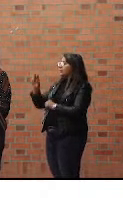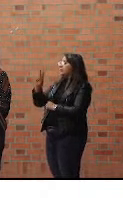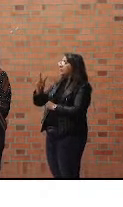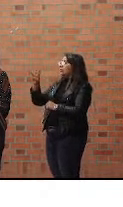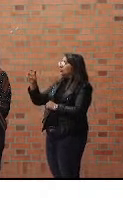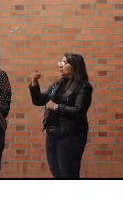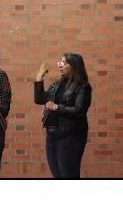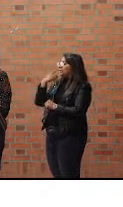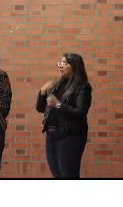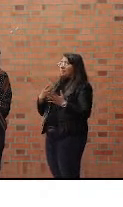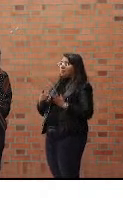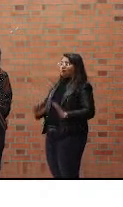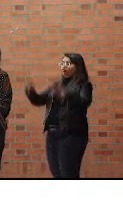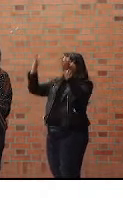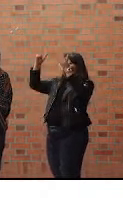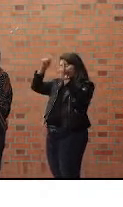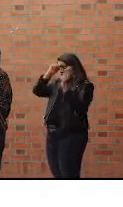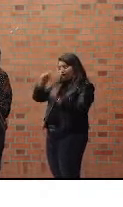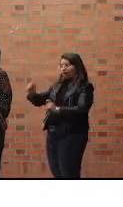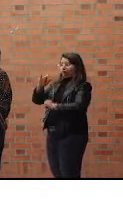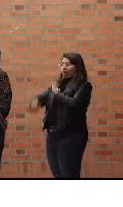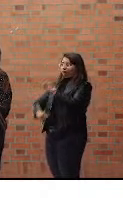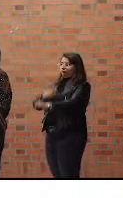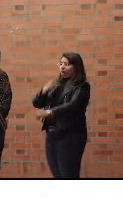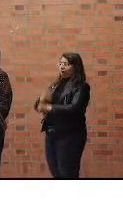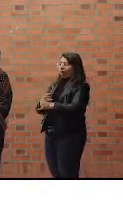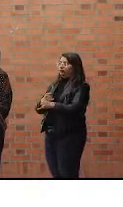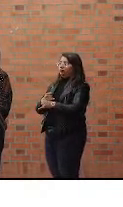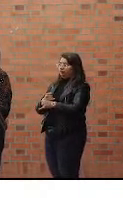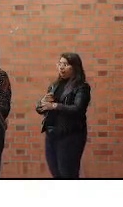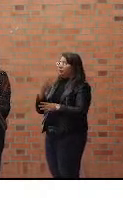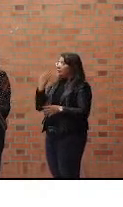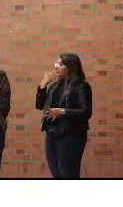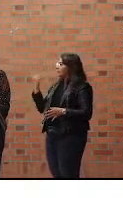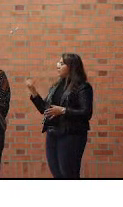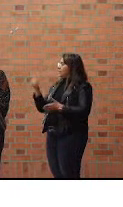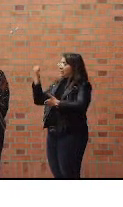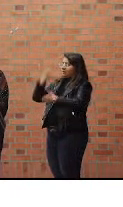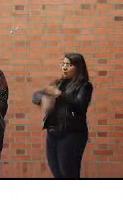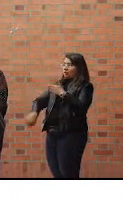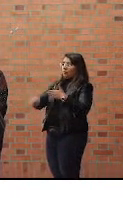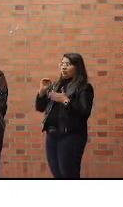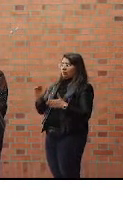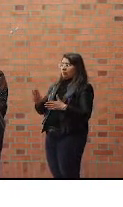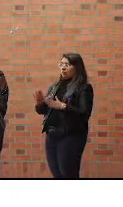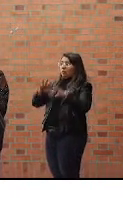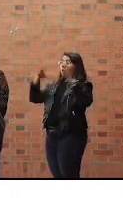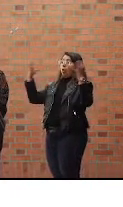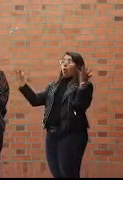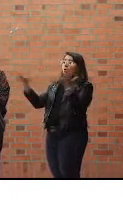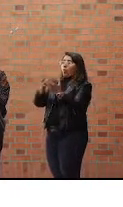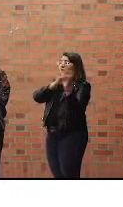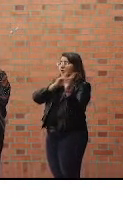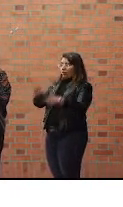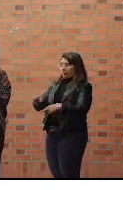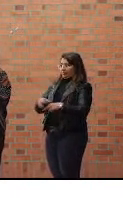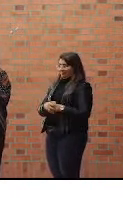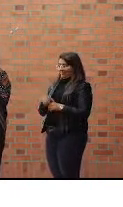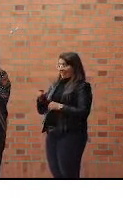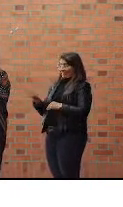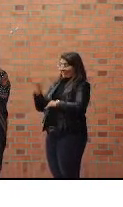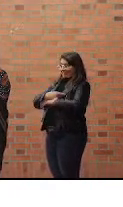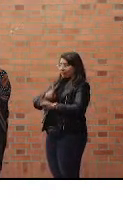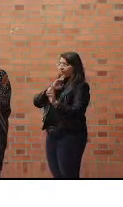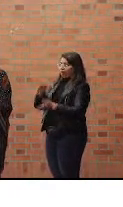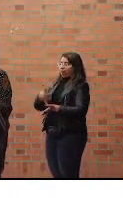que se celebra el Día Internacional por la despenalización del aborto en todo el mundo acá nada es casual